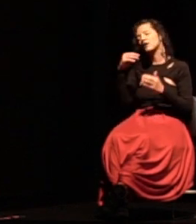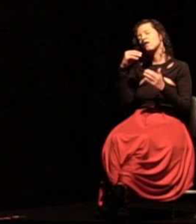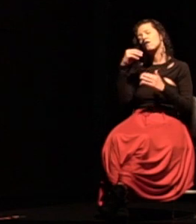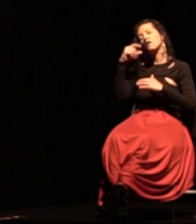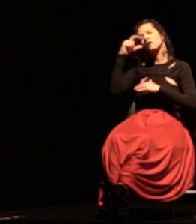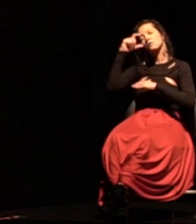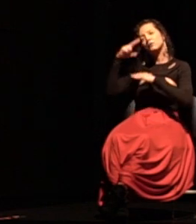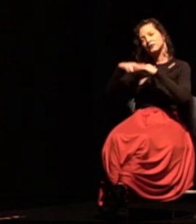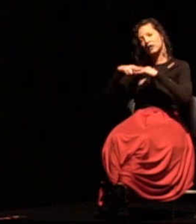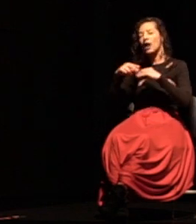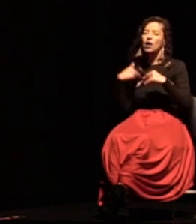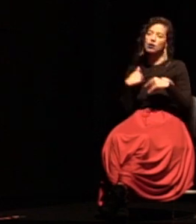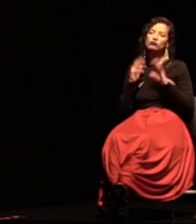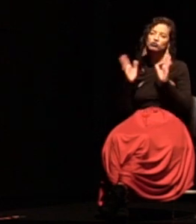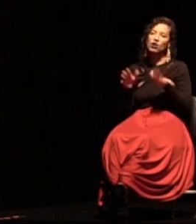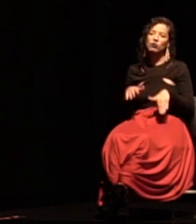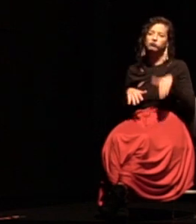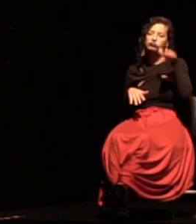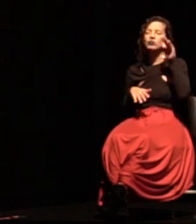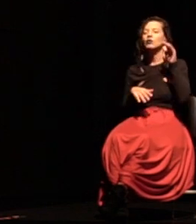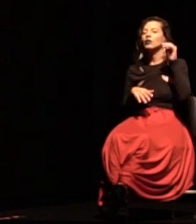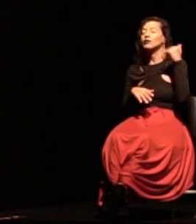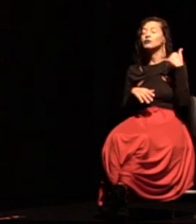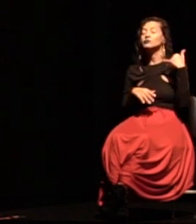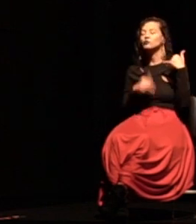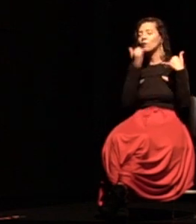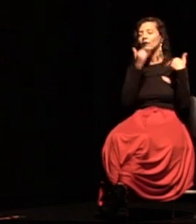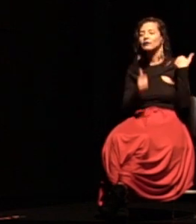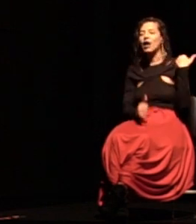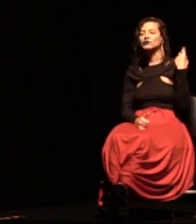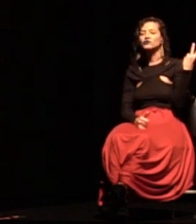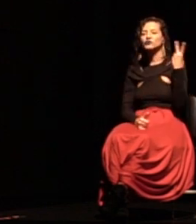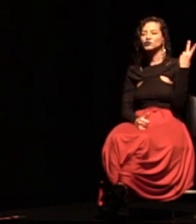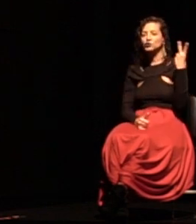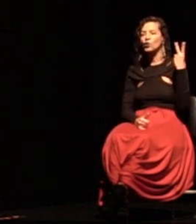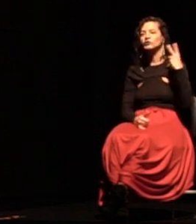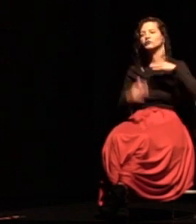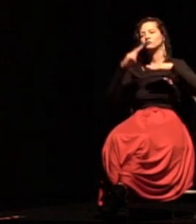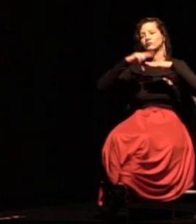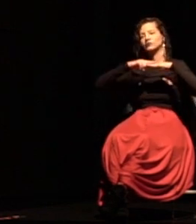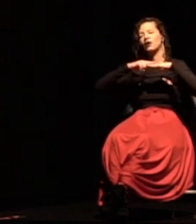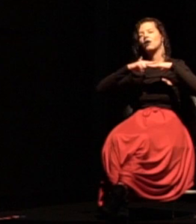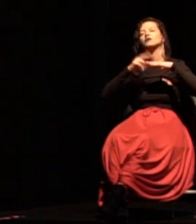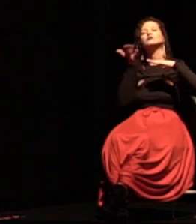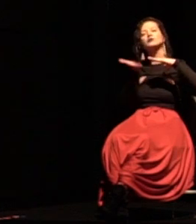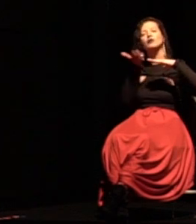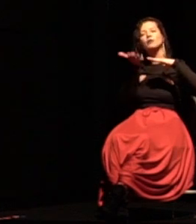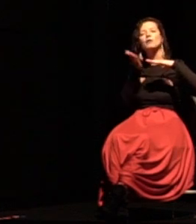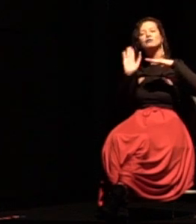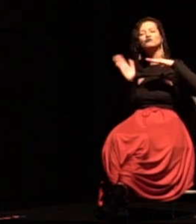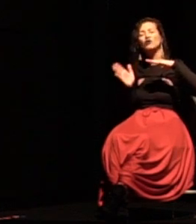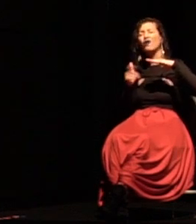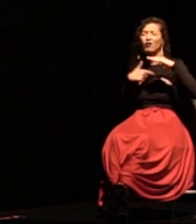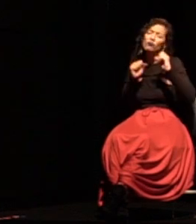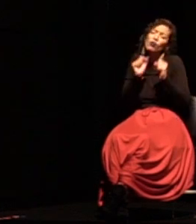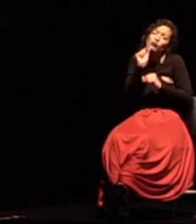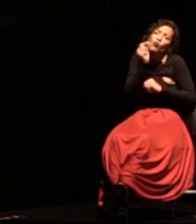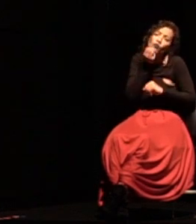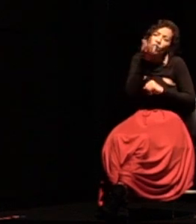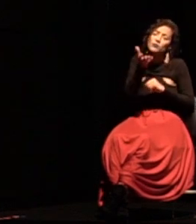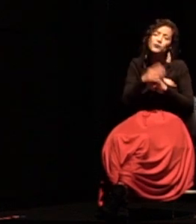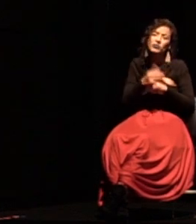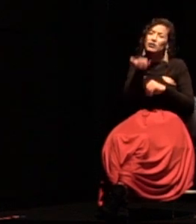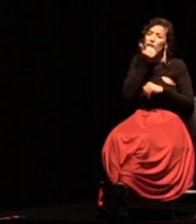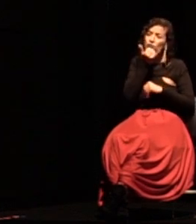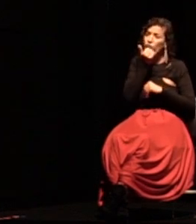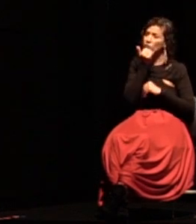sou psicanalizada desde os 22 anos, eu posso falar um pouquinho de dentro. Porque é o seguinte, não tem como fazer uma